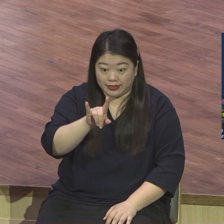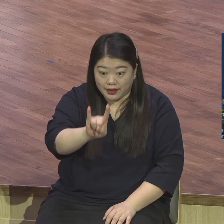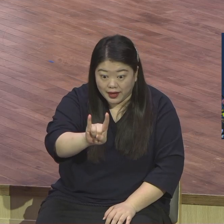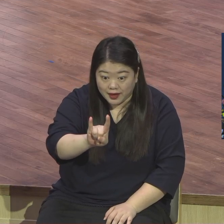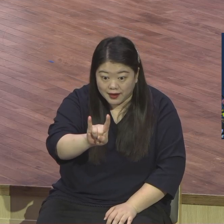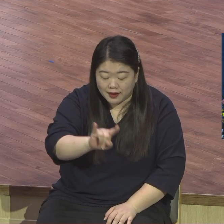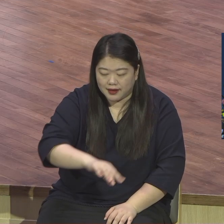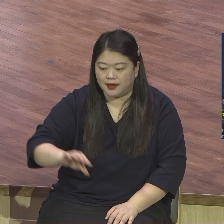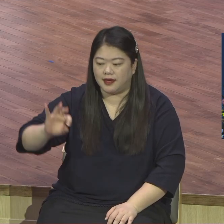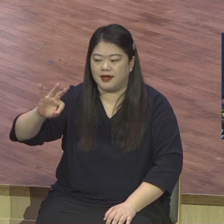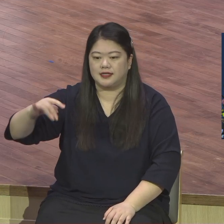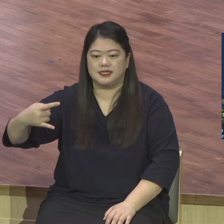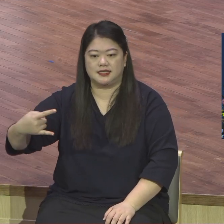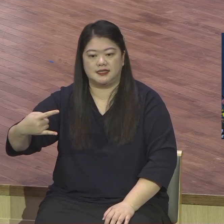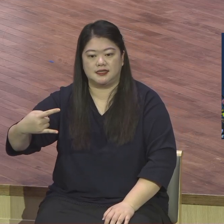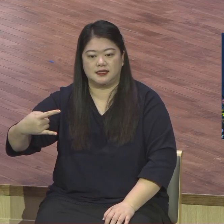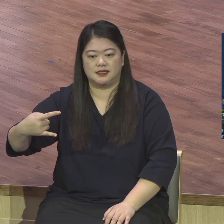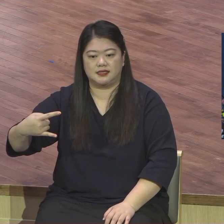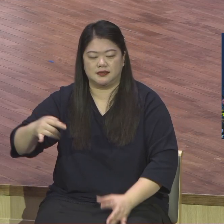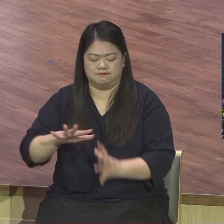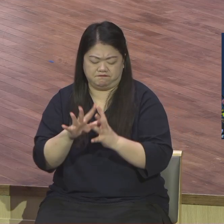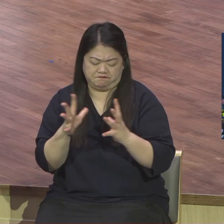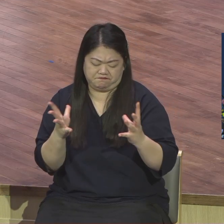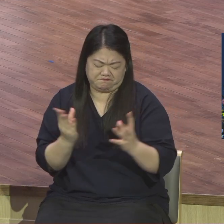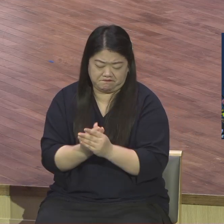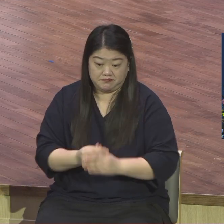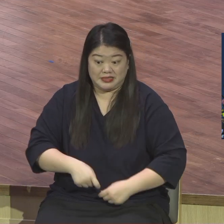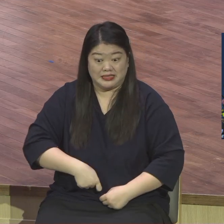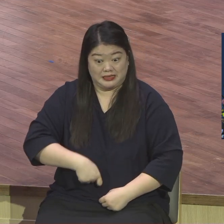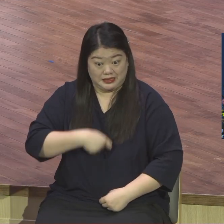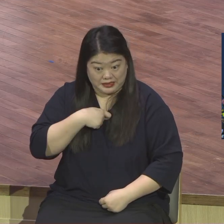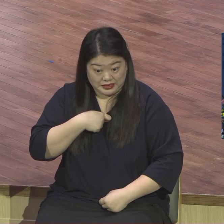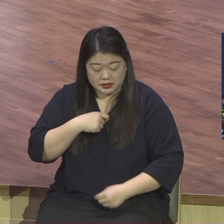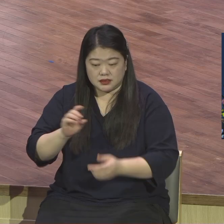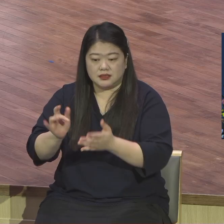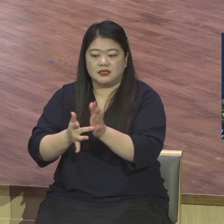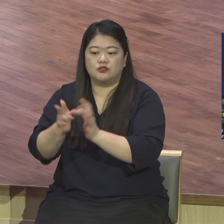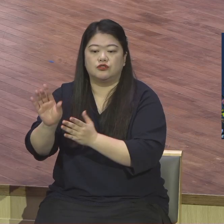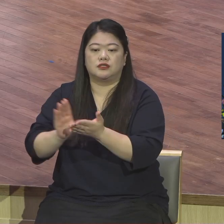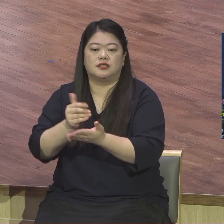뭐요 살리는 모든 보화가 그 안에 다 담겨져 있다.